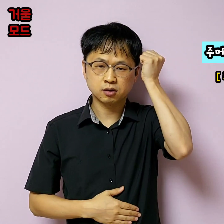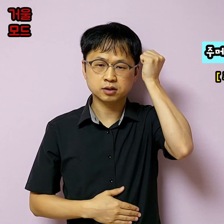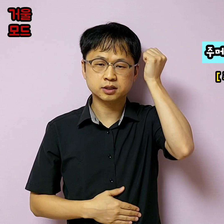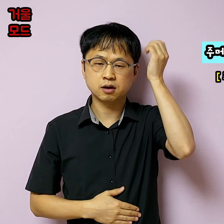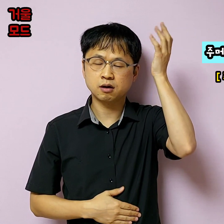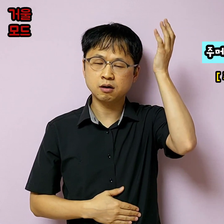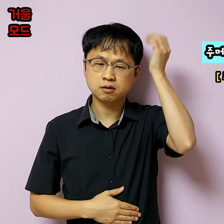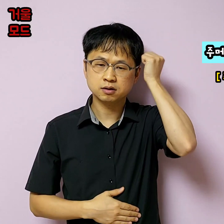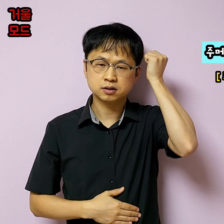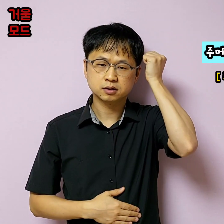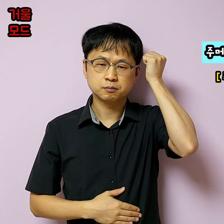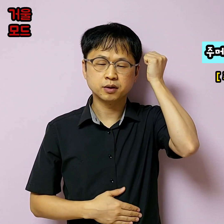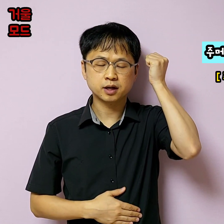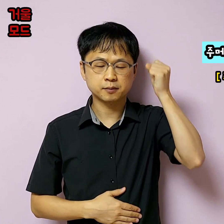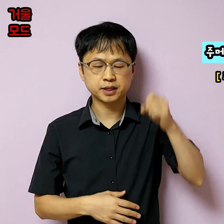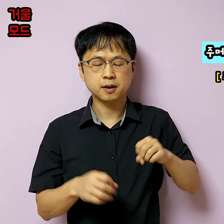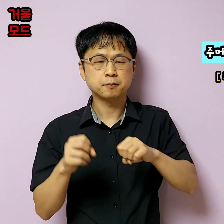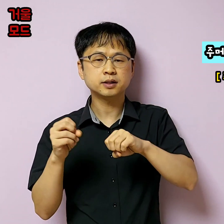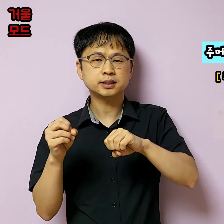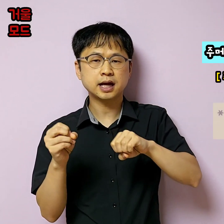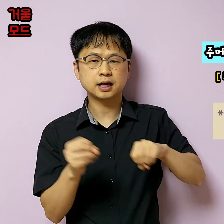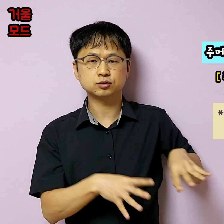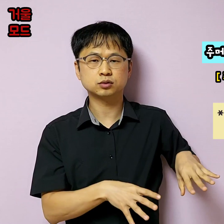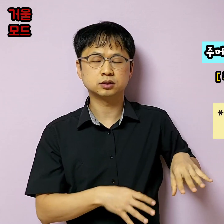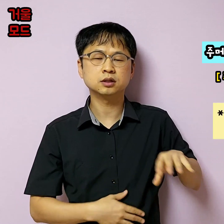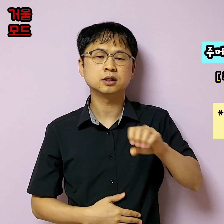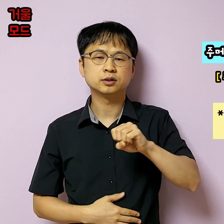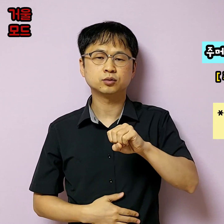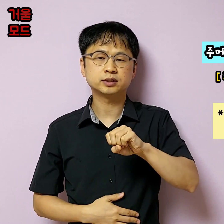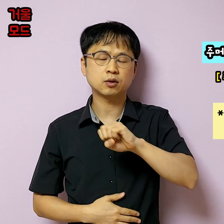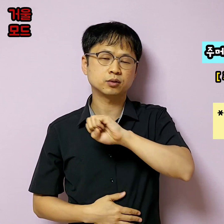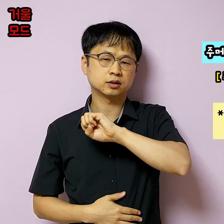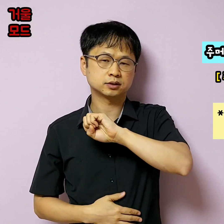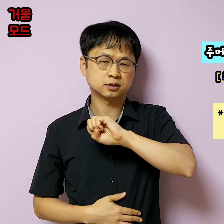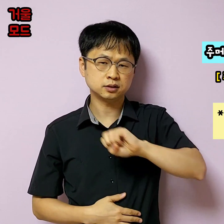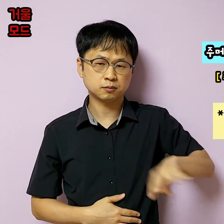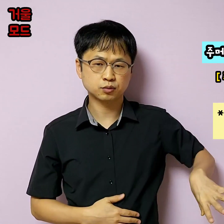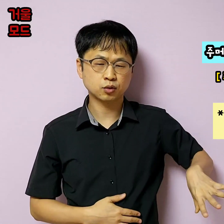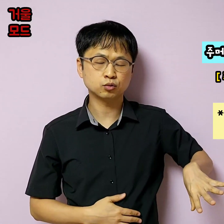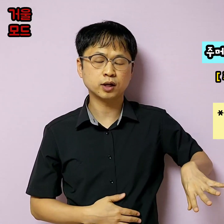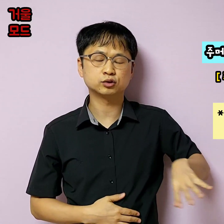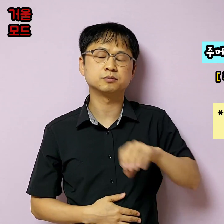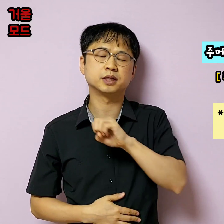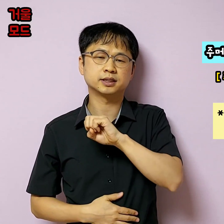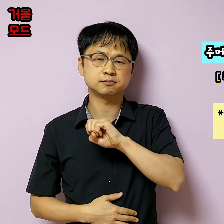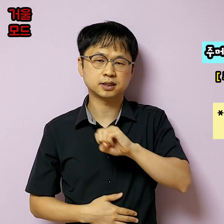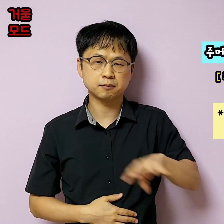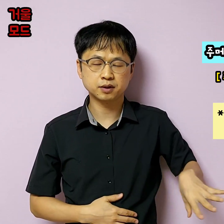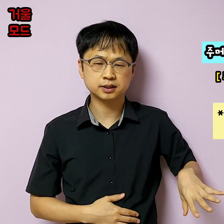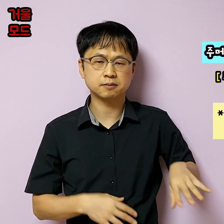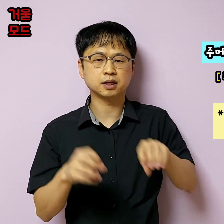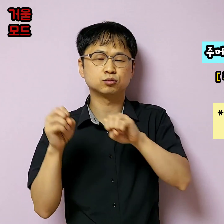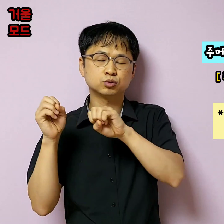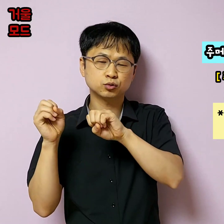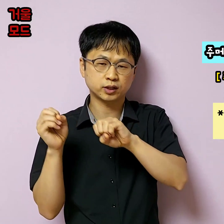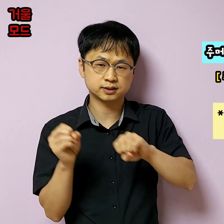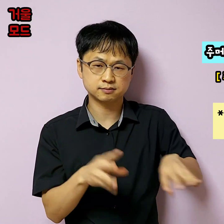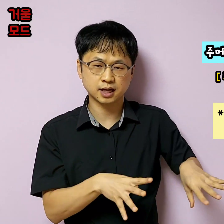배웠죠. 기억 버려야만 해. 버리다라는 수는 손에 잡고 있는 것을 옆으로 놓아주시면 되겠습니다. 버리다입니다. 두 손으로